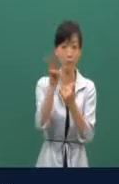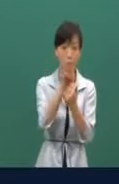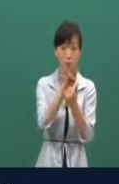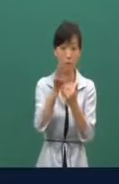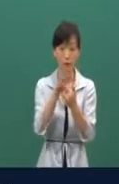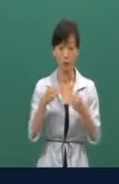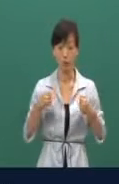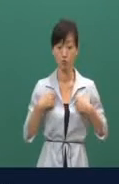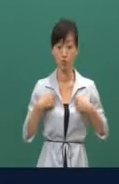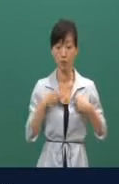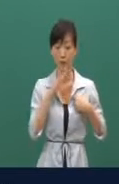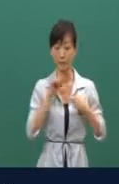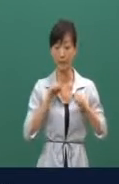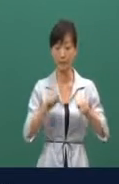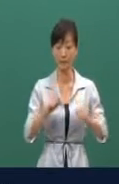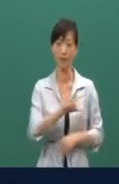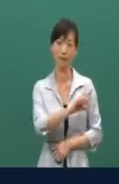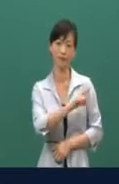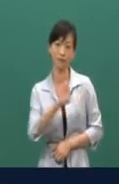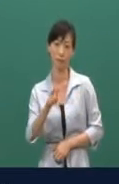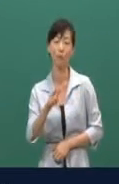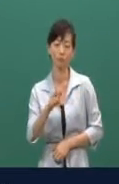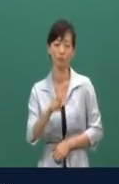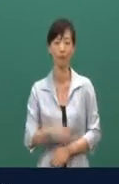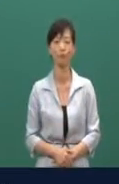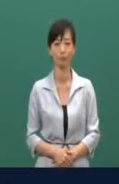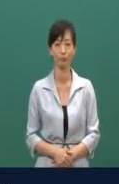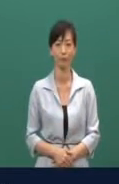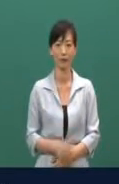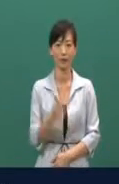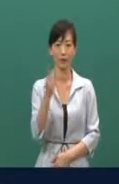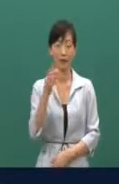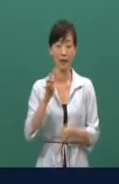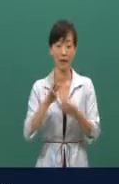防災訓練の実施などです。